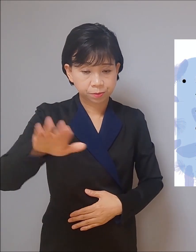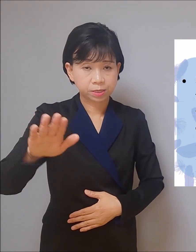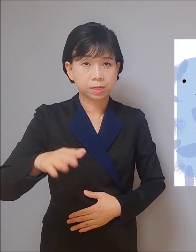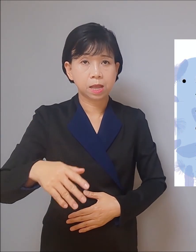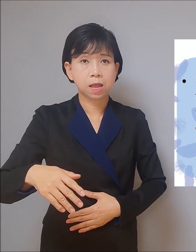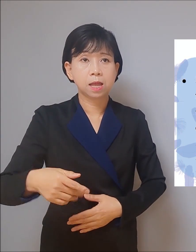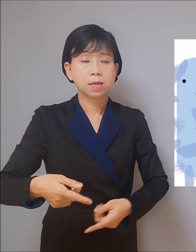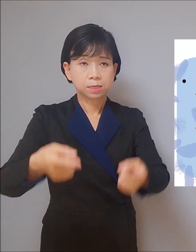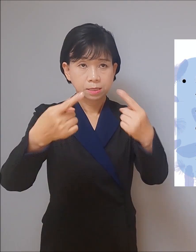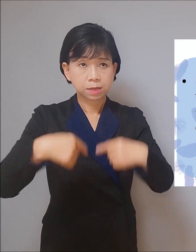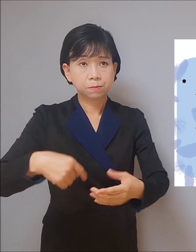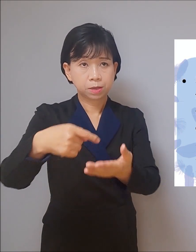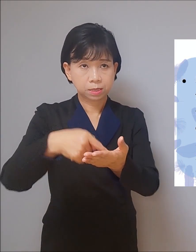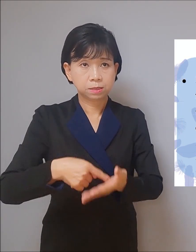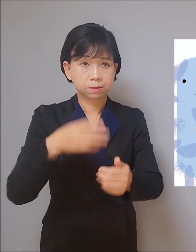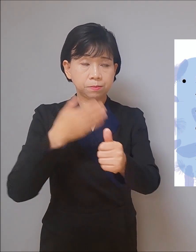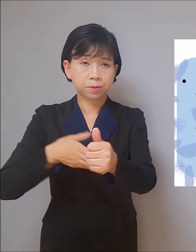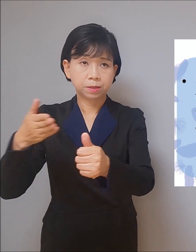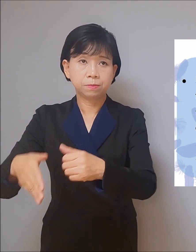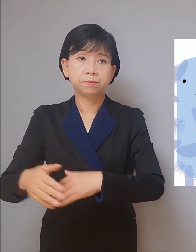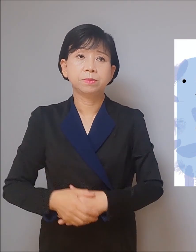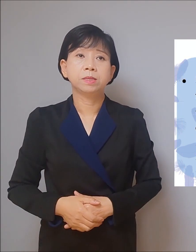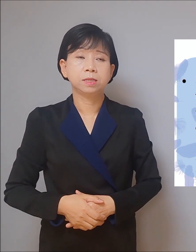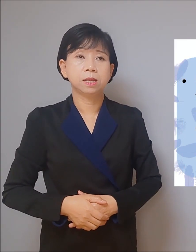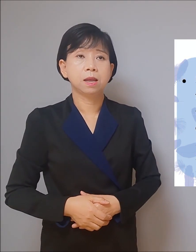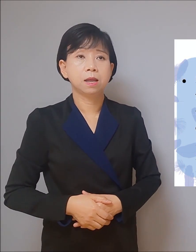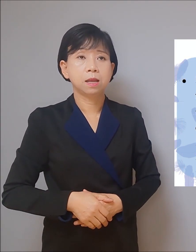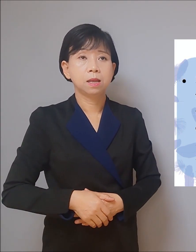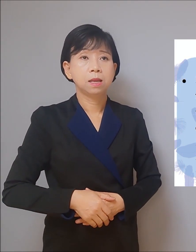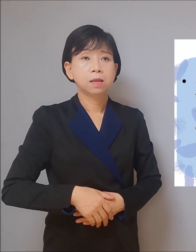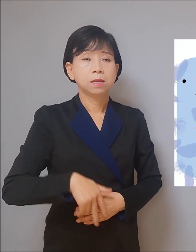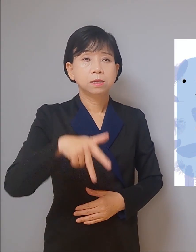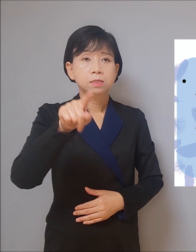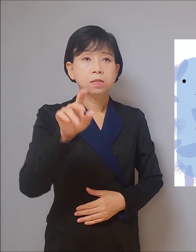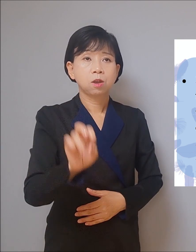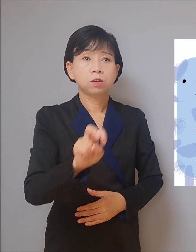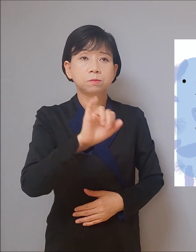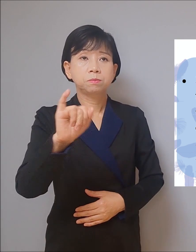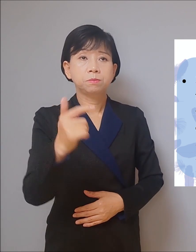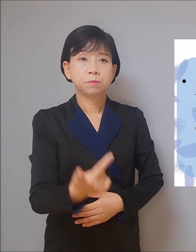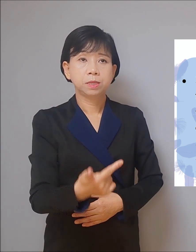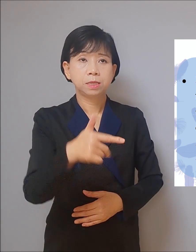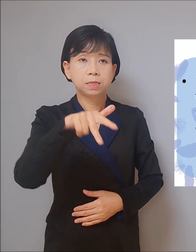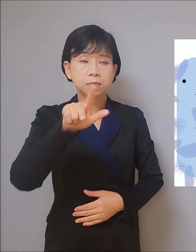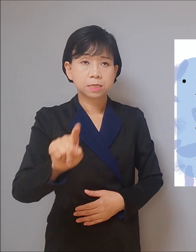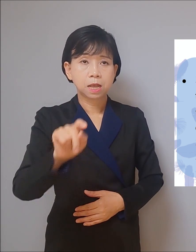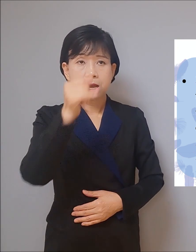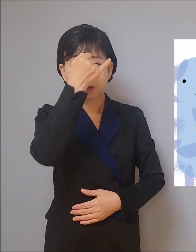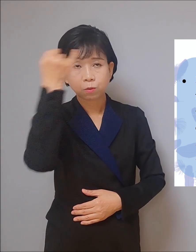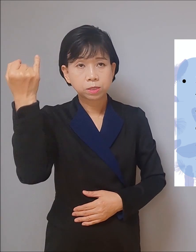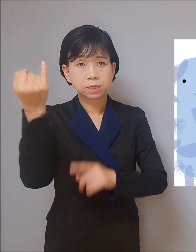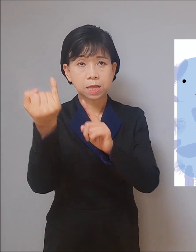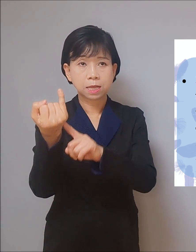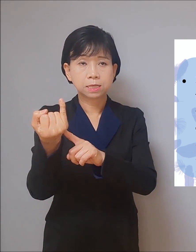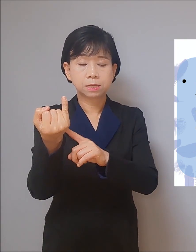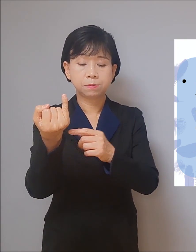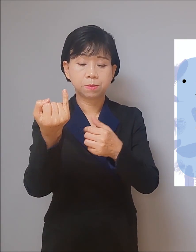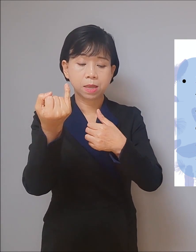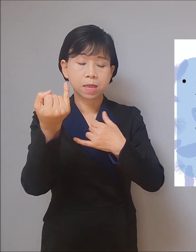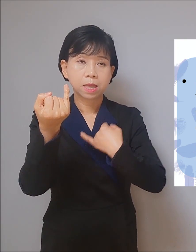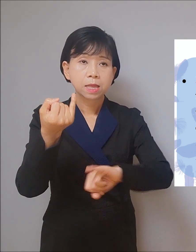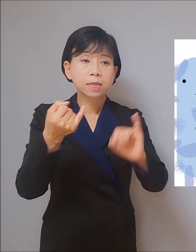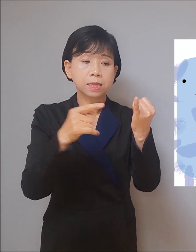바랍니다. 정민자 권사님 딸 고은수 양과 설정훈 군의 결혼식이 4월 15일 토요일